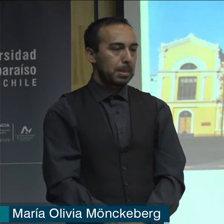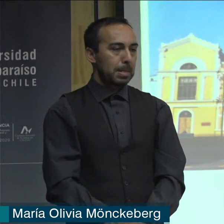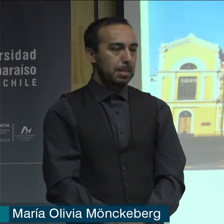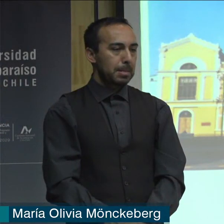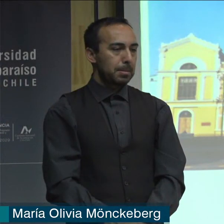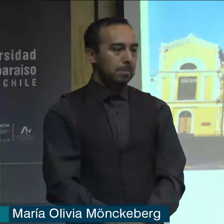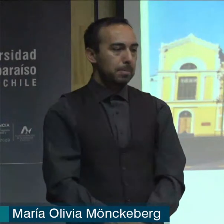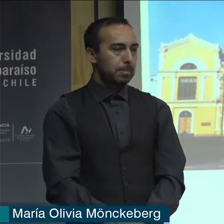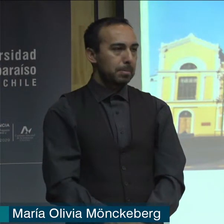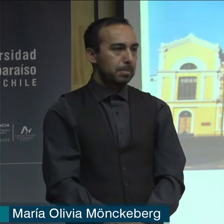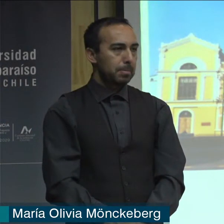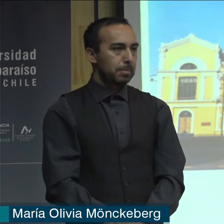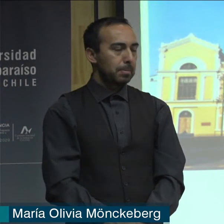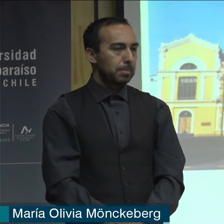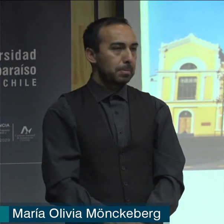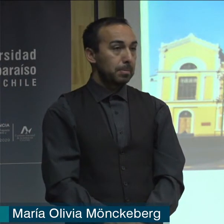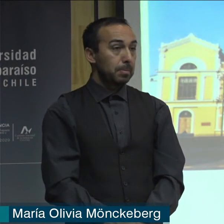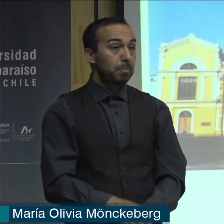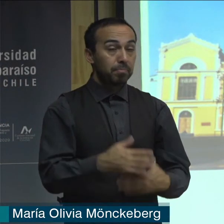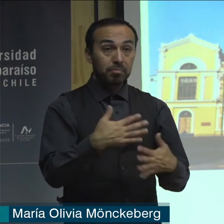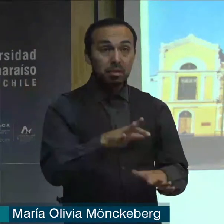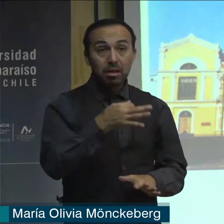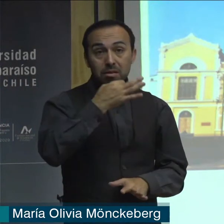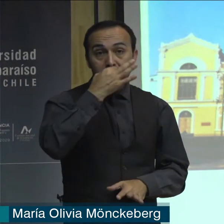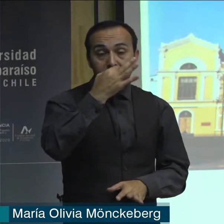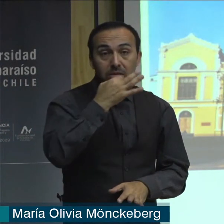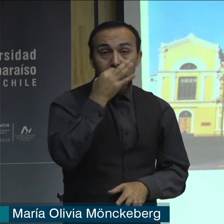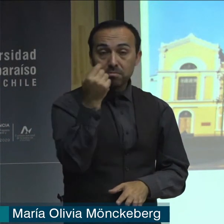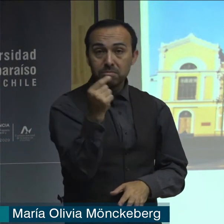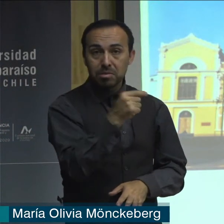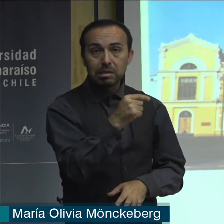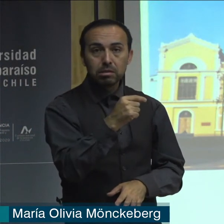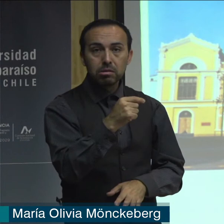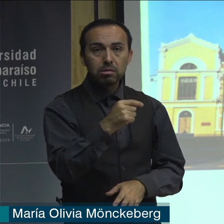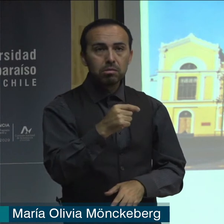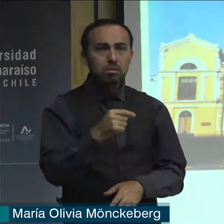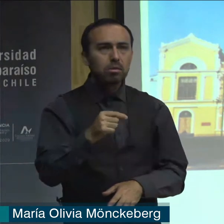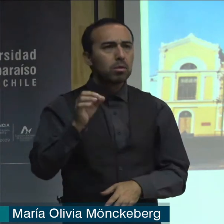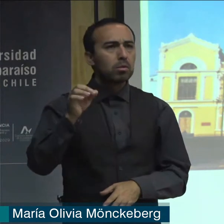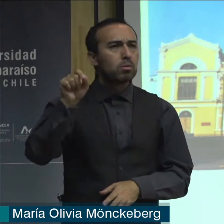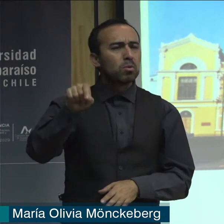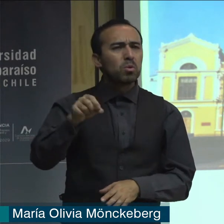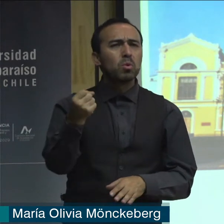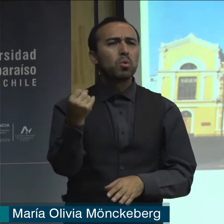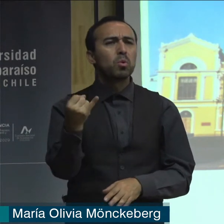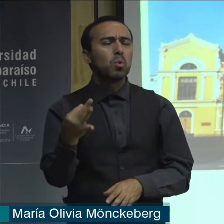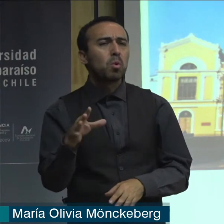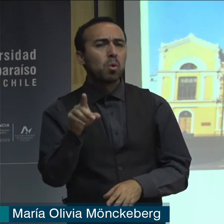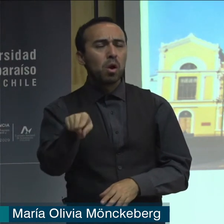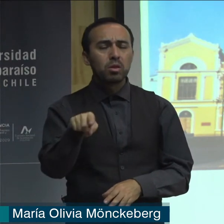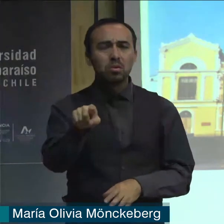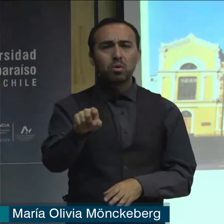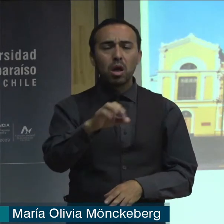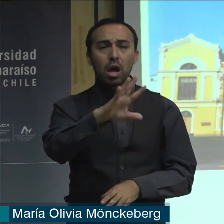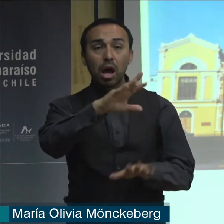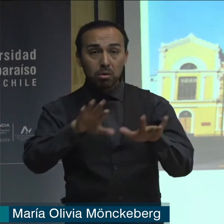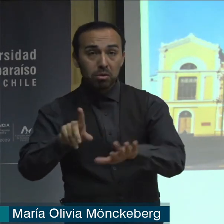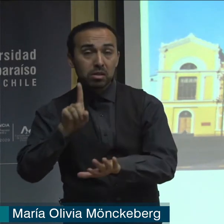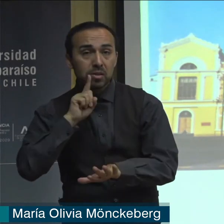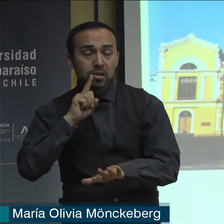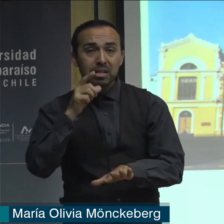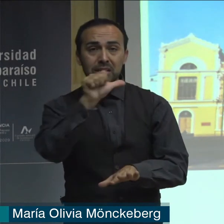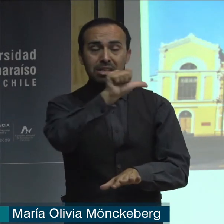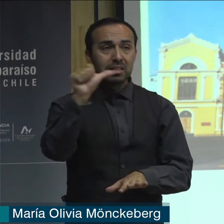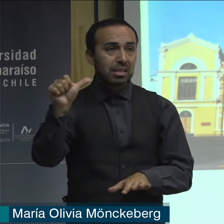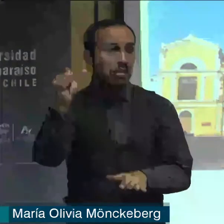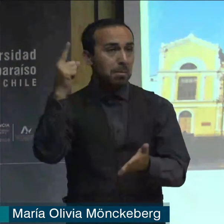ya les había mencionado esto la cantidad de estudiantes que tenían era 66 mil estudiantes tenían la